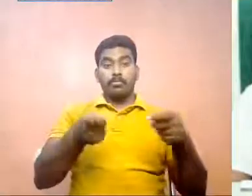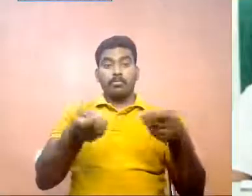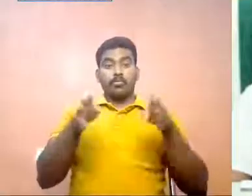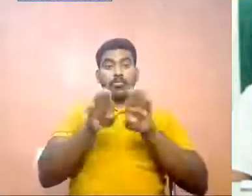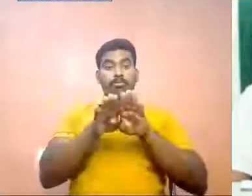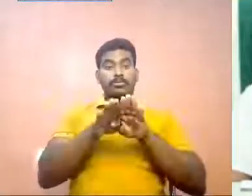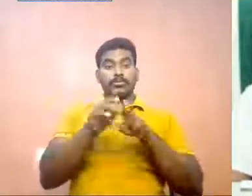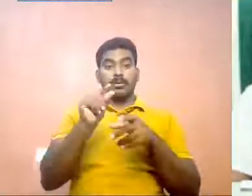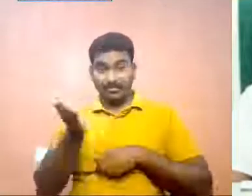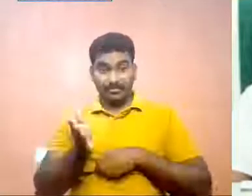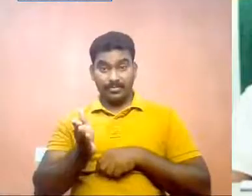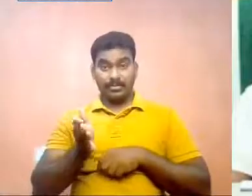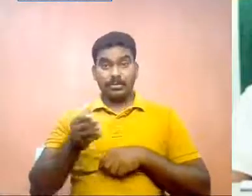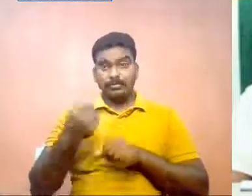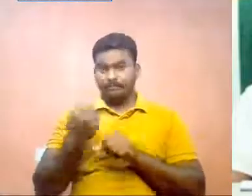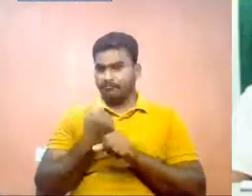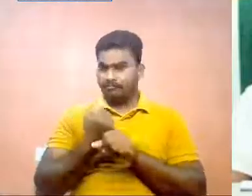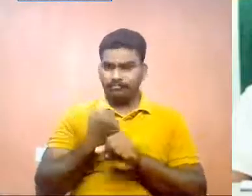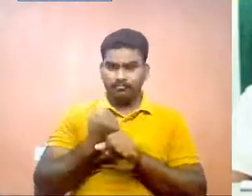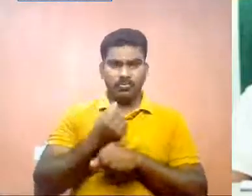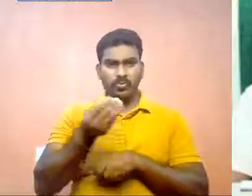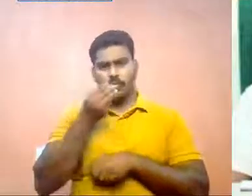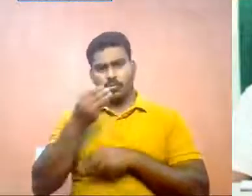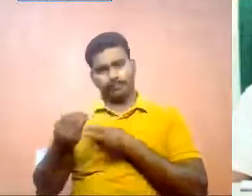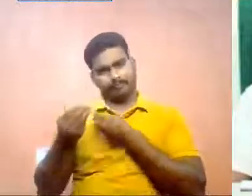കൃഷി വകുപ്പ് ഉണ്ടാകും.